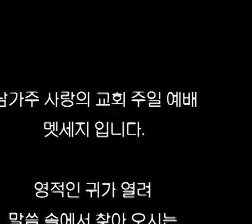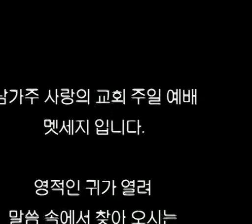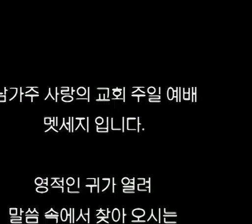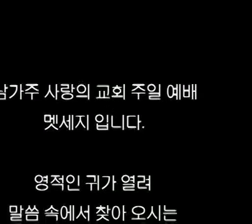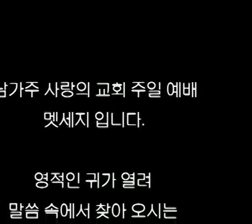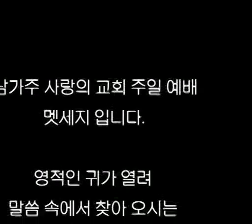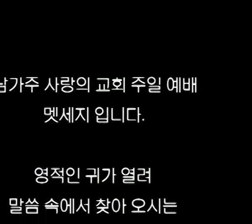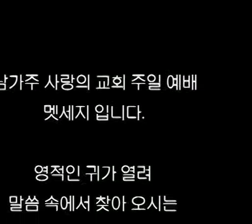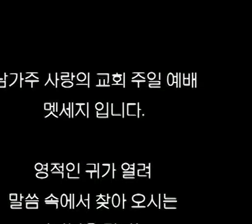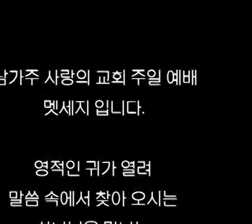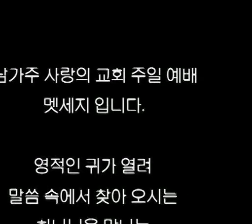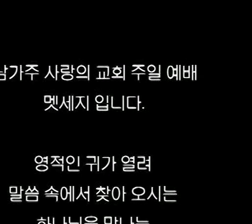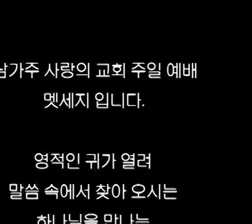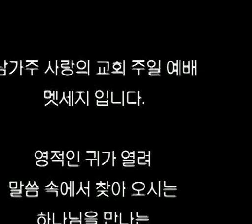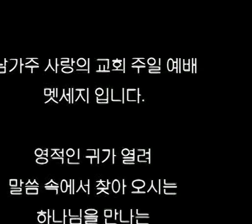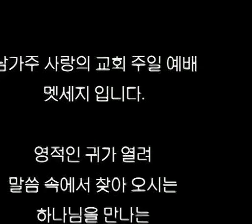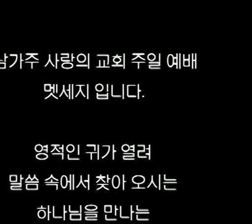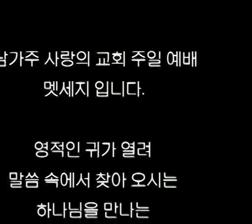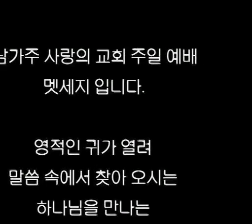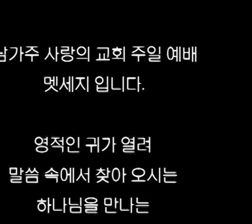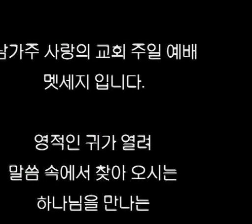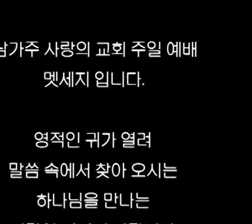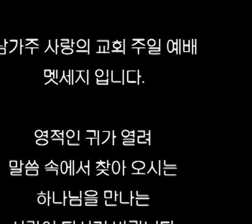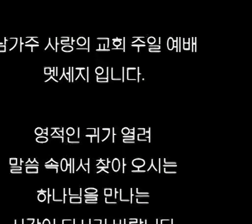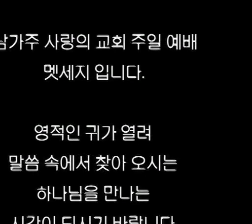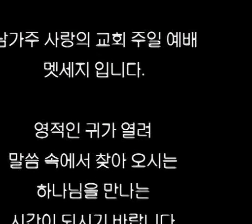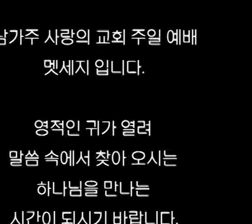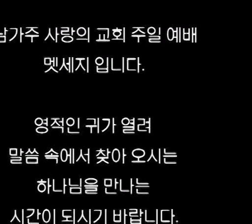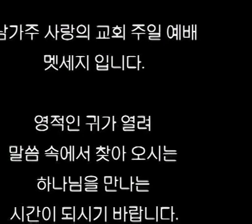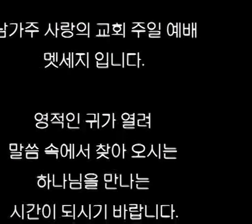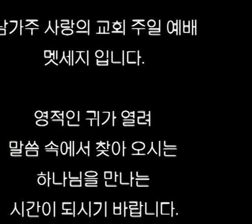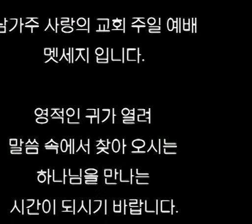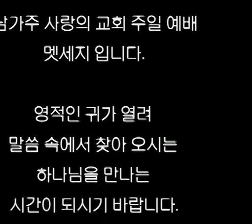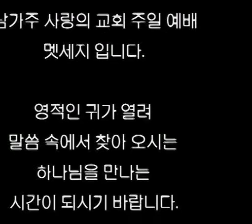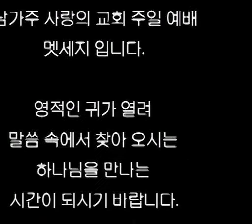속에서 찾아오시는 하나님을 만나는 시간이 되시기 바랍니다.